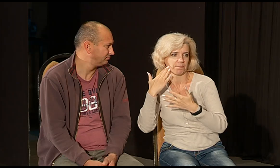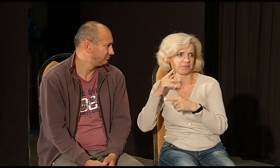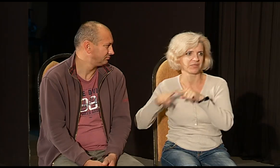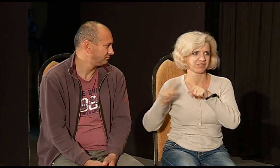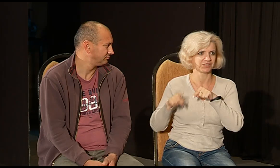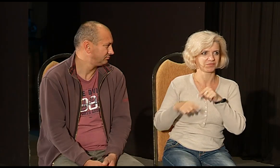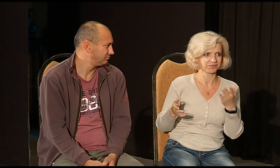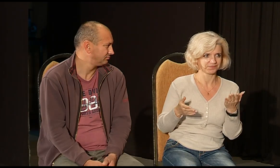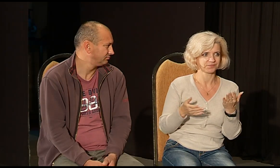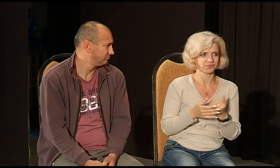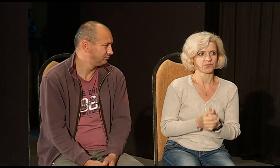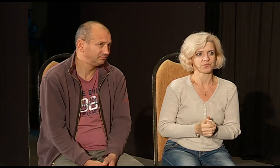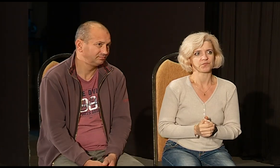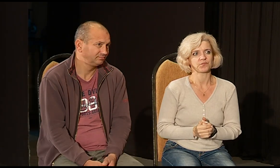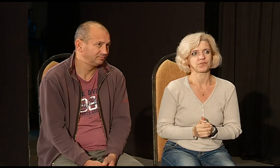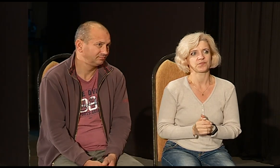emoțiile, trebuie să știi să le redai emoțiile acestea.